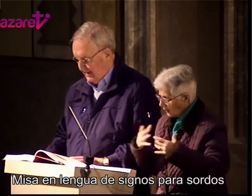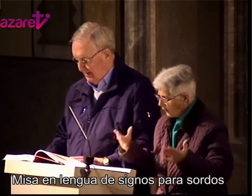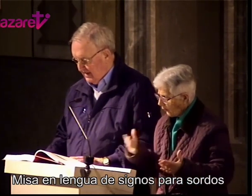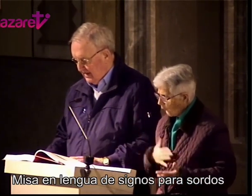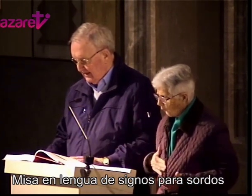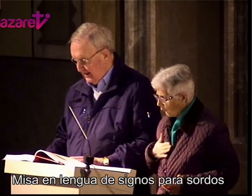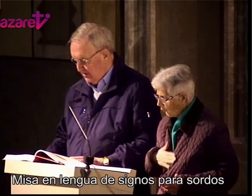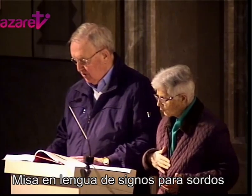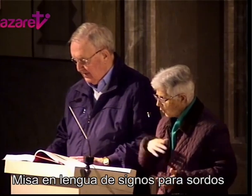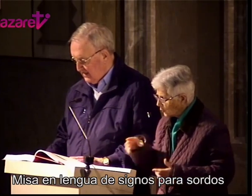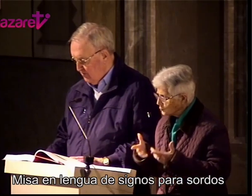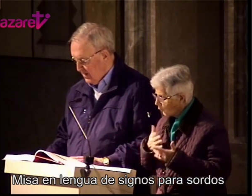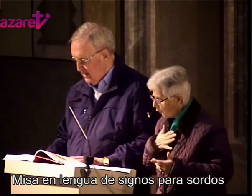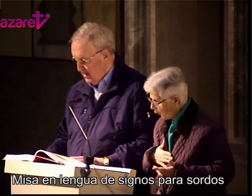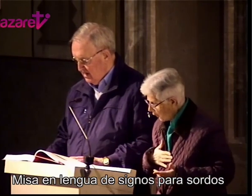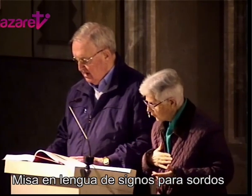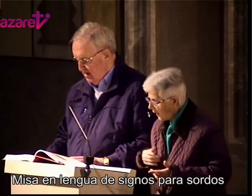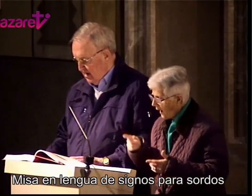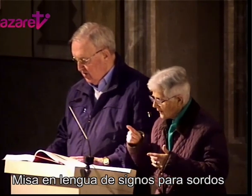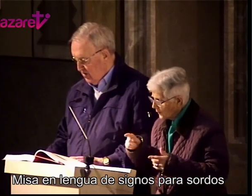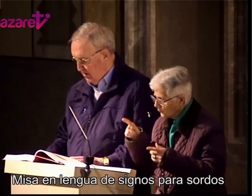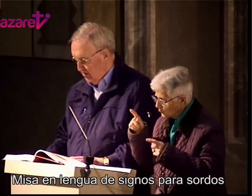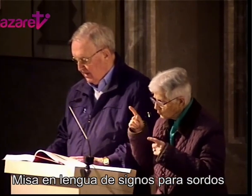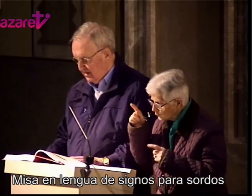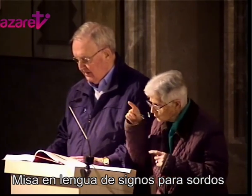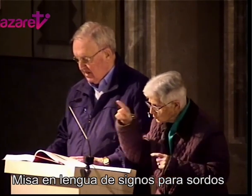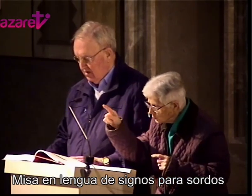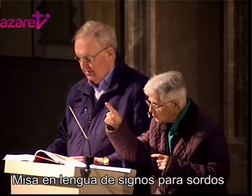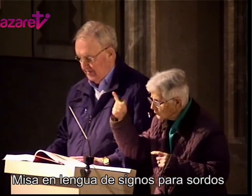Habitaba en tierra y sombras de muerte, y una luz les brilló.